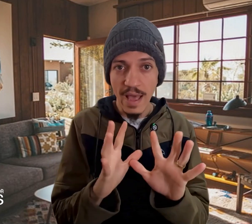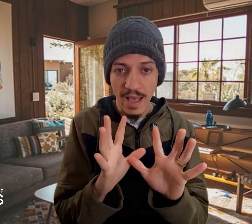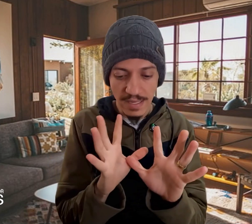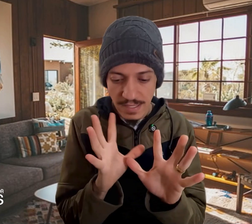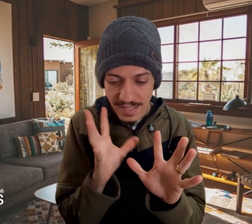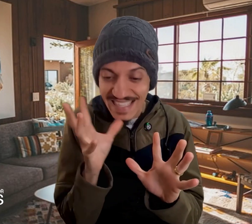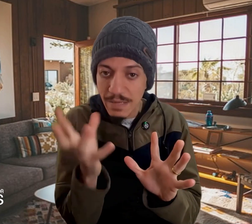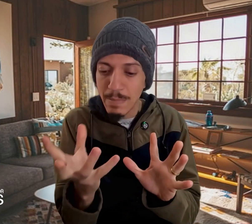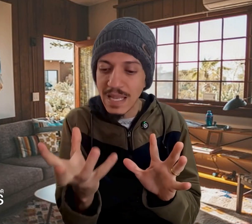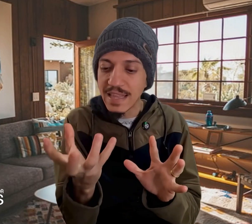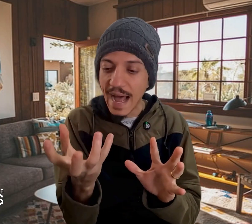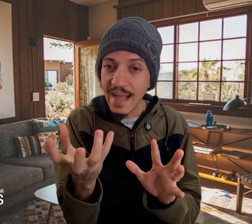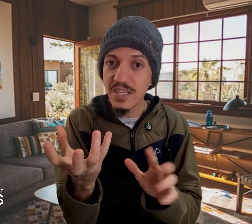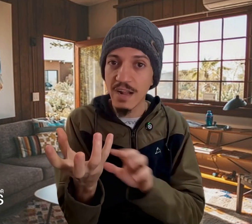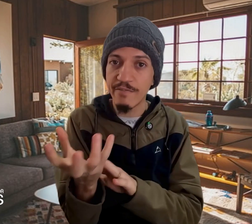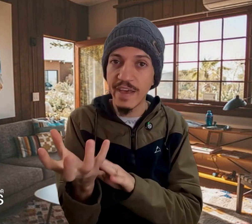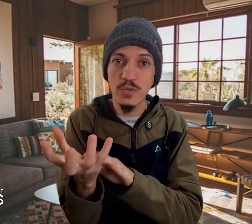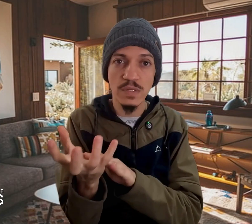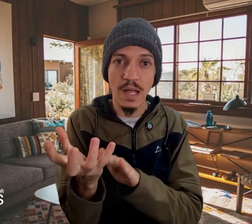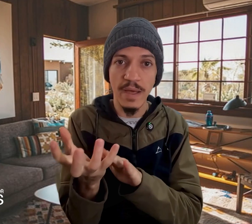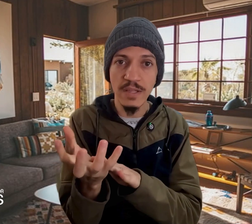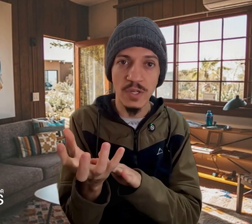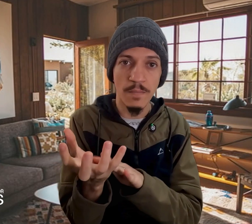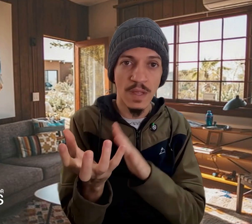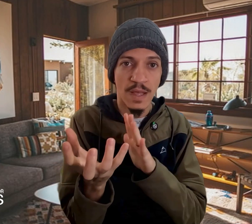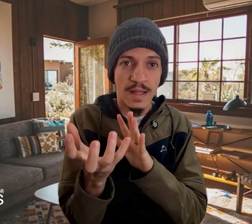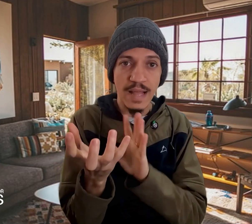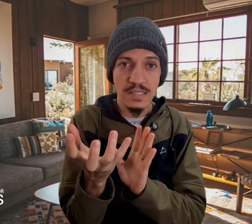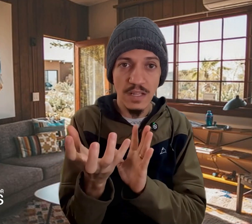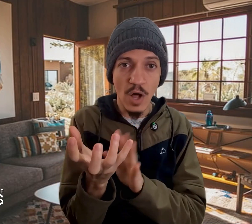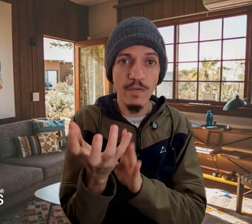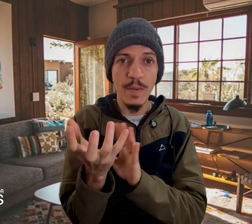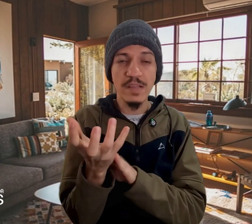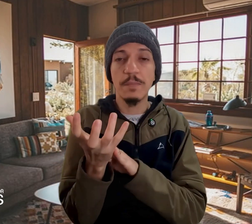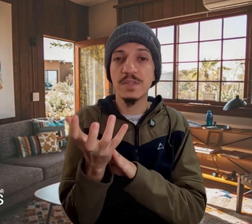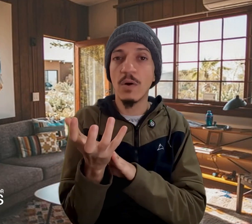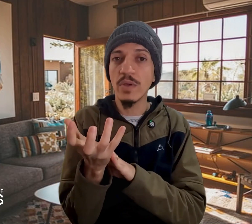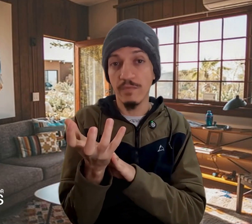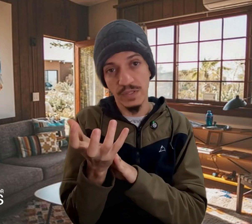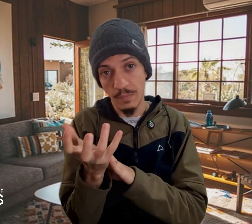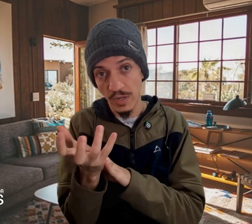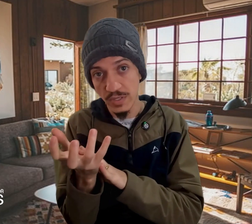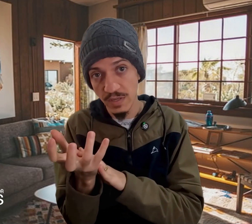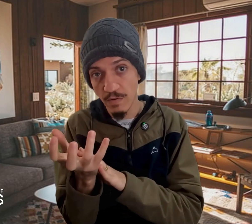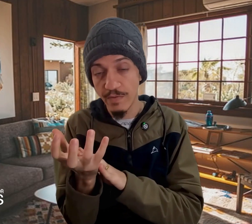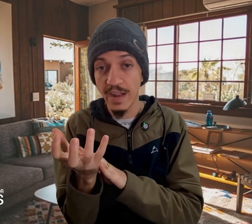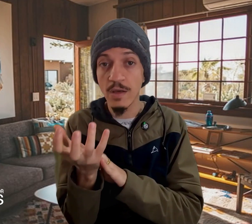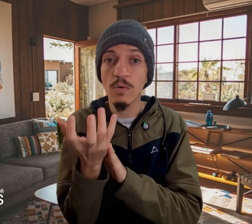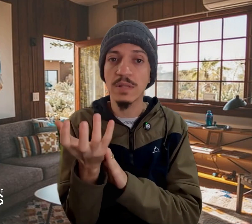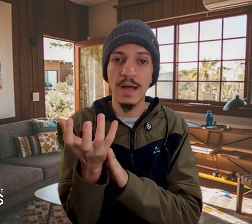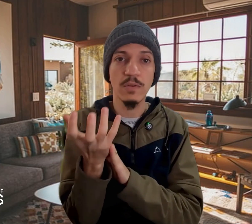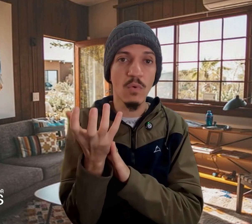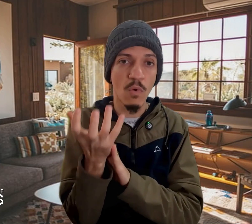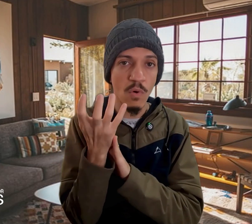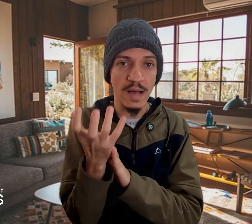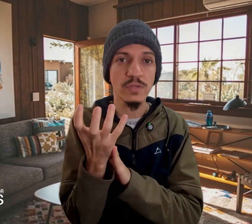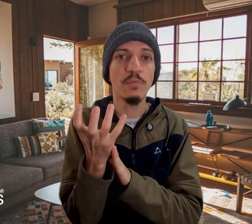essa sensibilidade, ela vem justamente dessa nova percepção que você pode desenvolver em contato com as